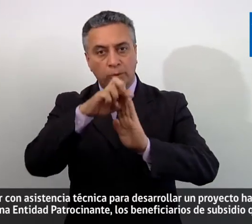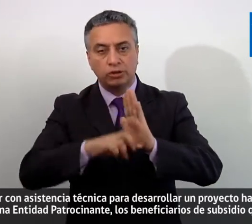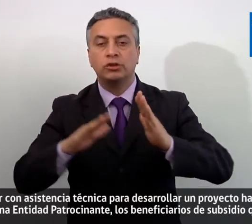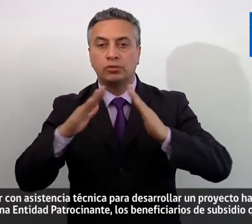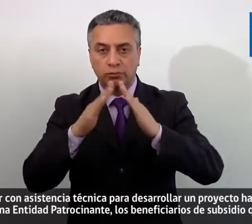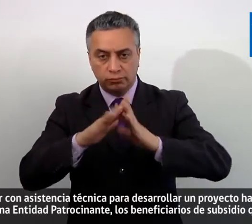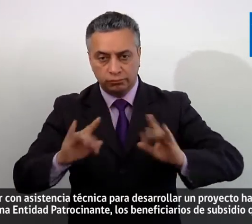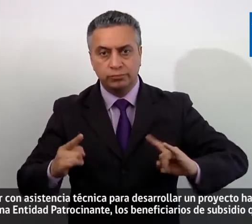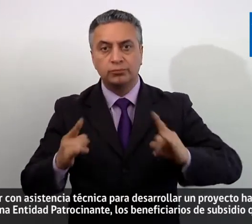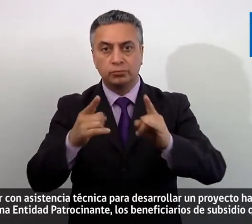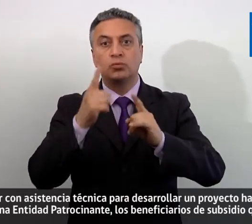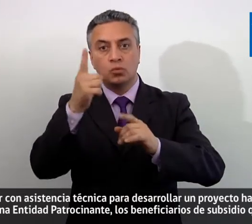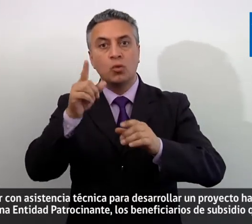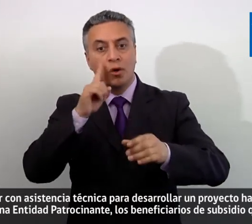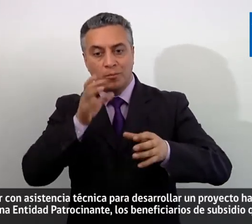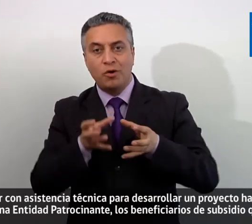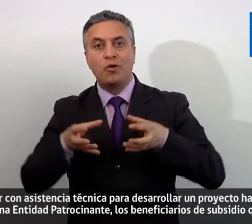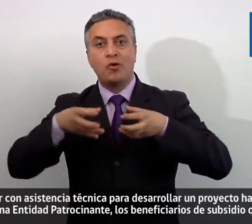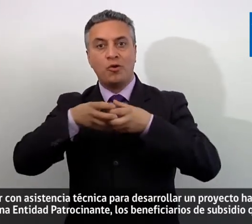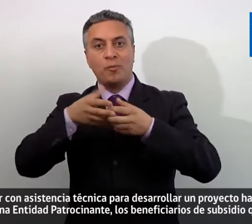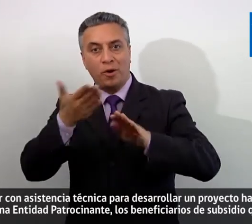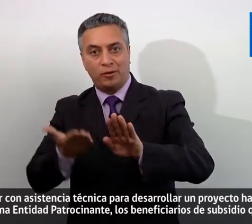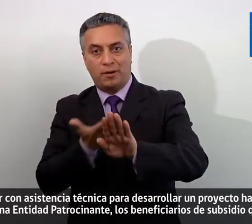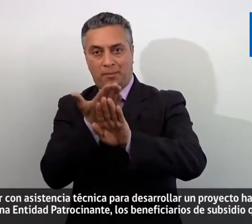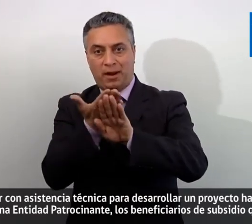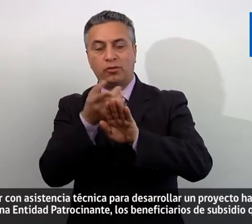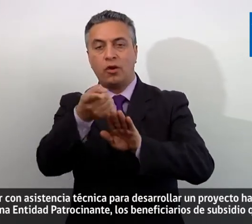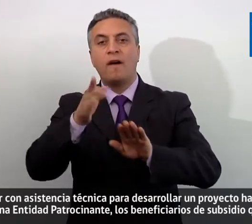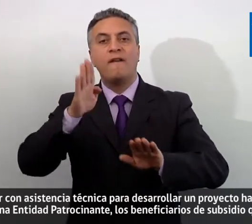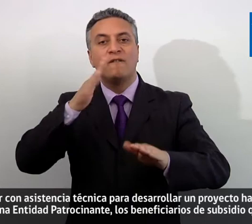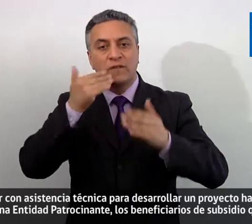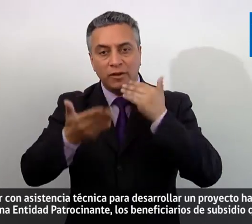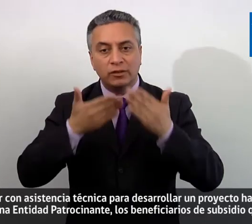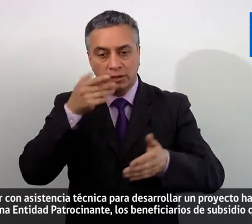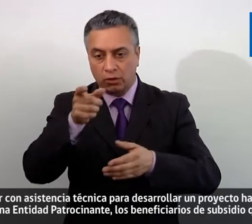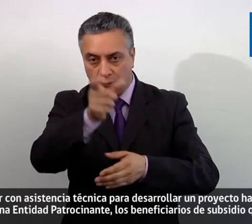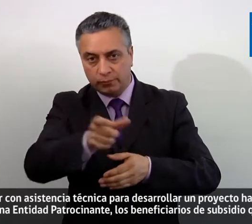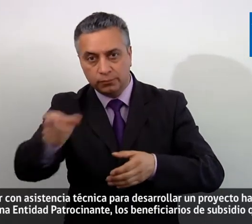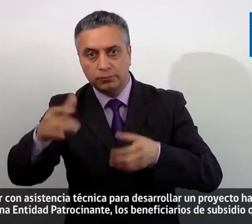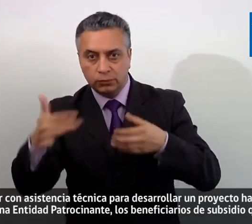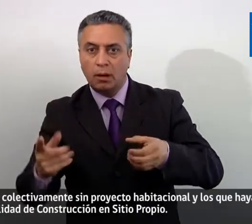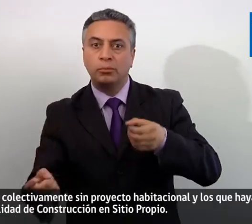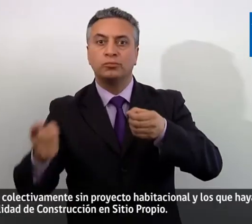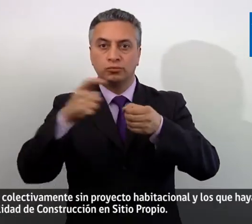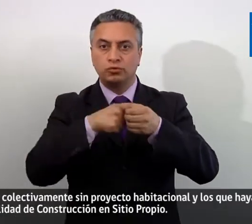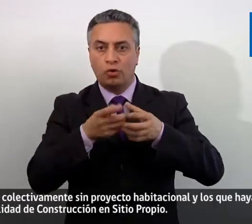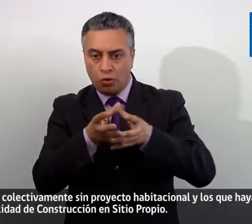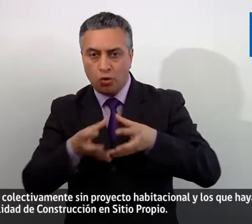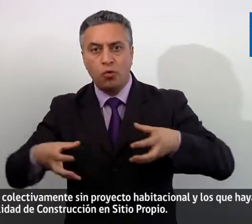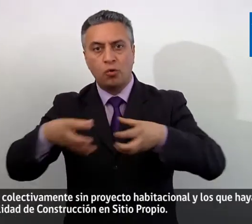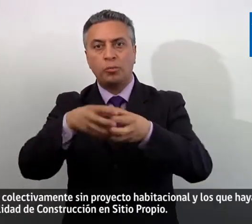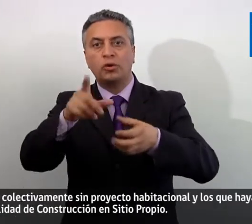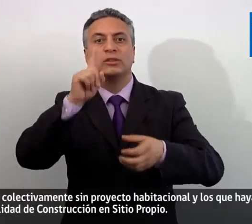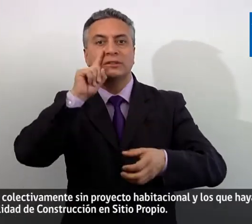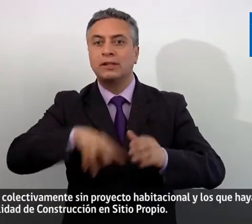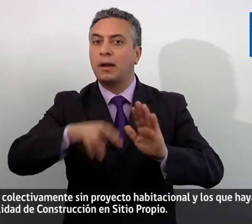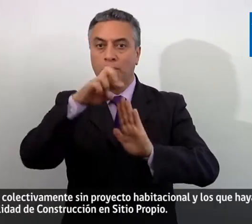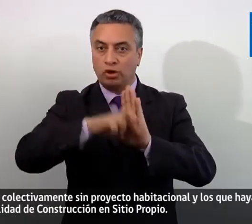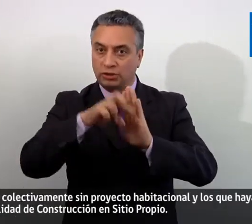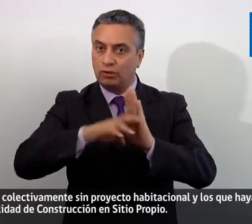habitacional a través de una entidad patrocinante los beneficiarios del subsidio que hayan postulado colectivamente sin proyecto habitacional y